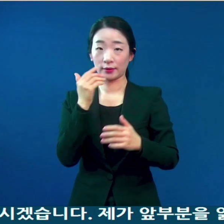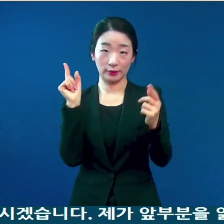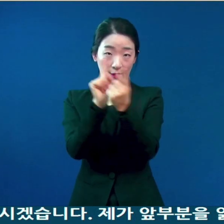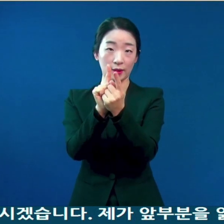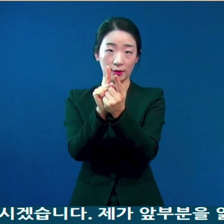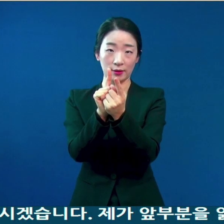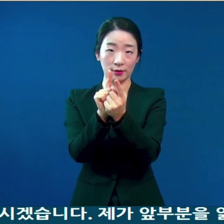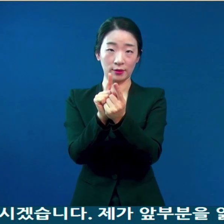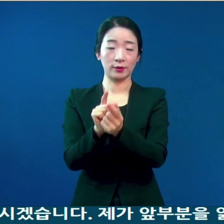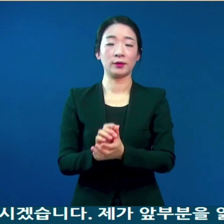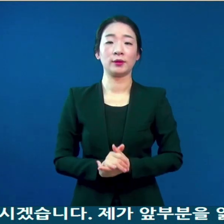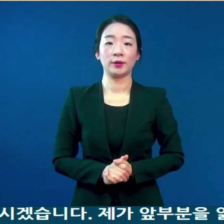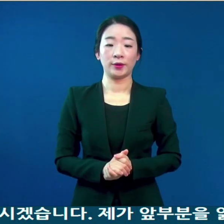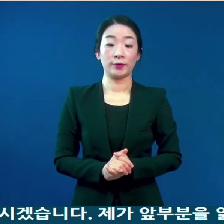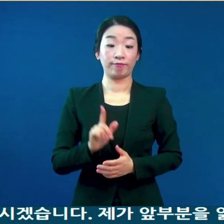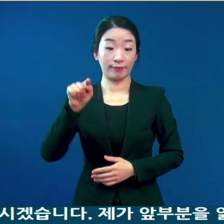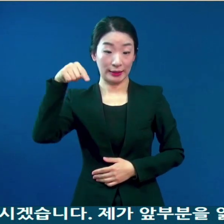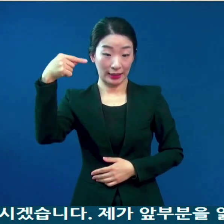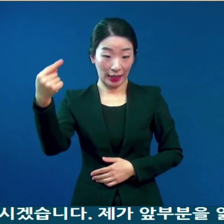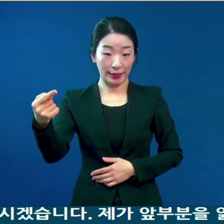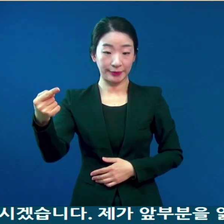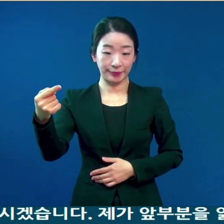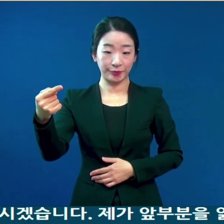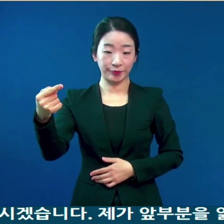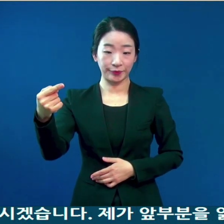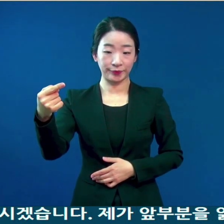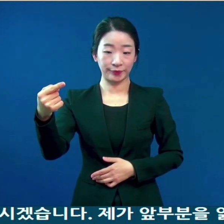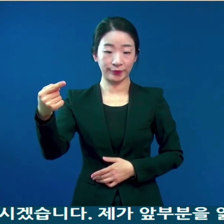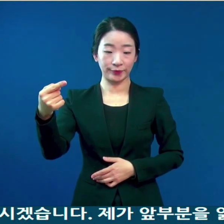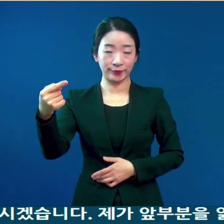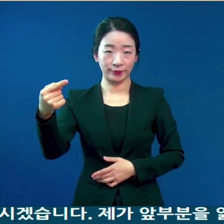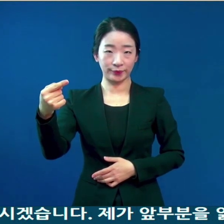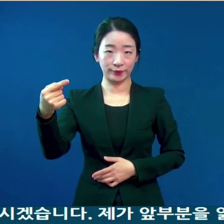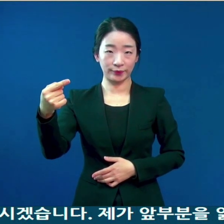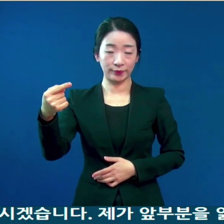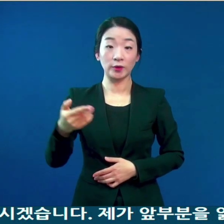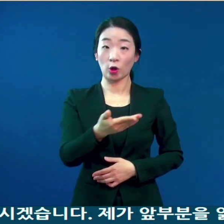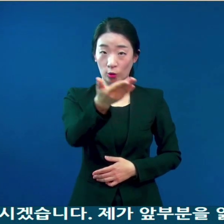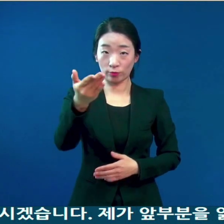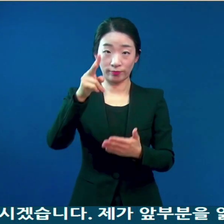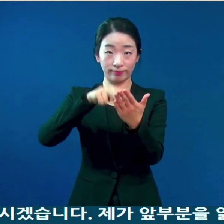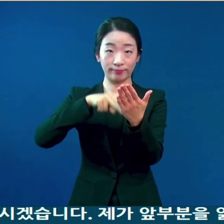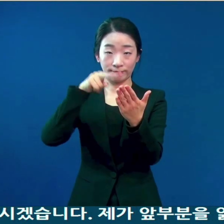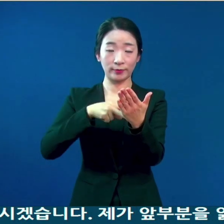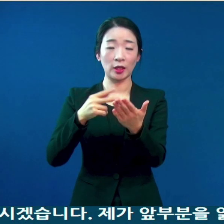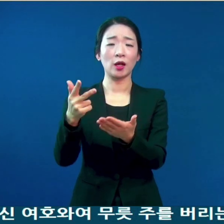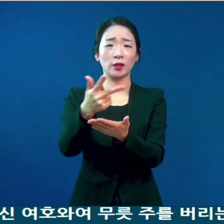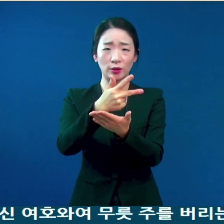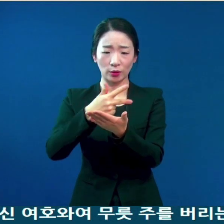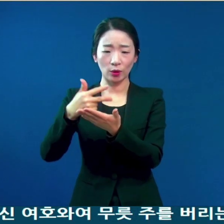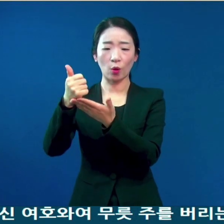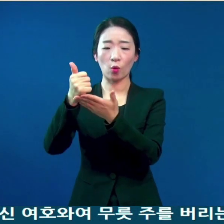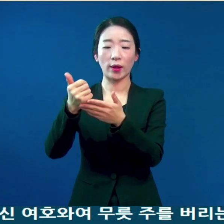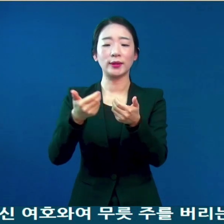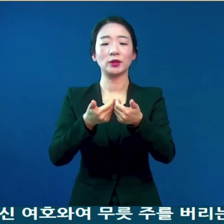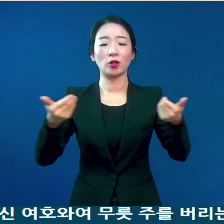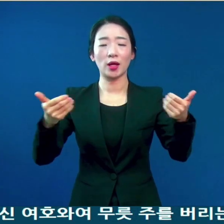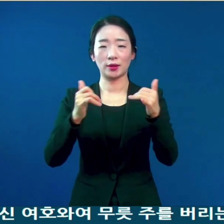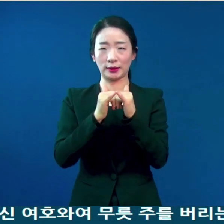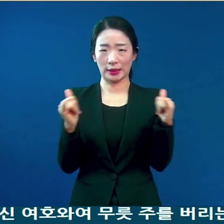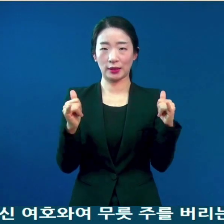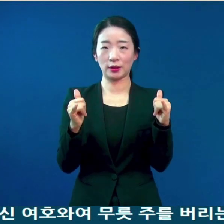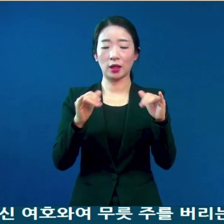것이니라. 이게 일반적인 얘기인데 그 다음으로 넘어가서 집중해 보십시다. 여러분이 읽습니다. 무릇 여호와를 떠난